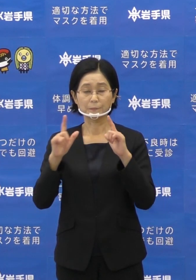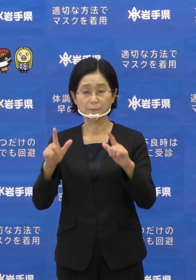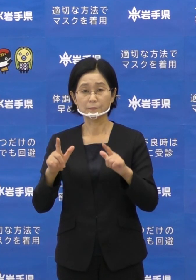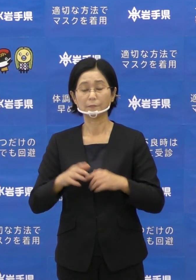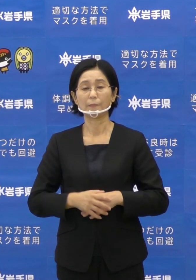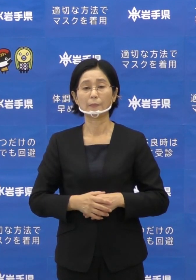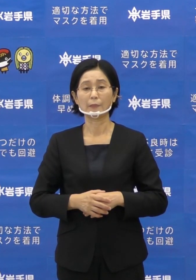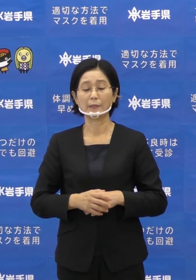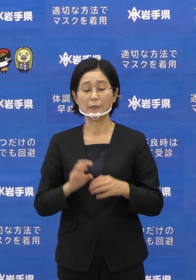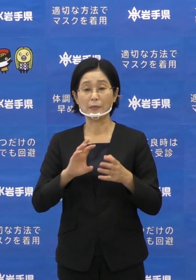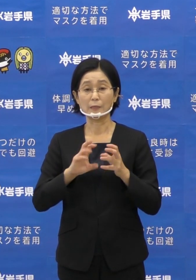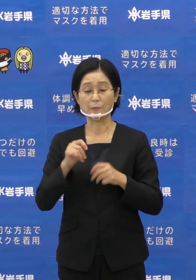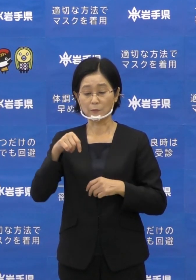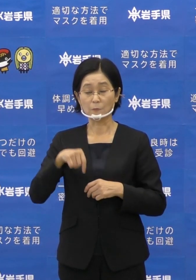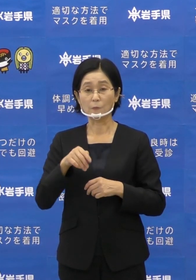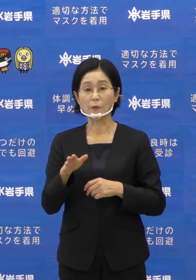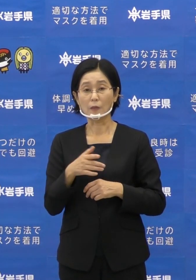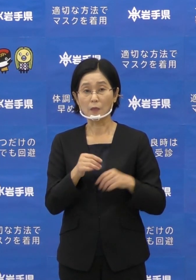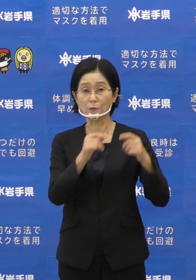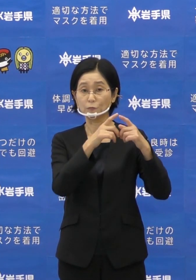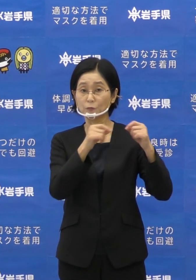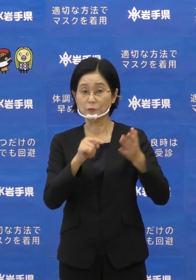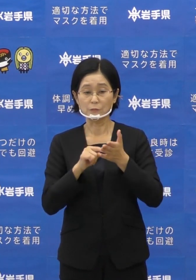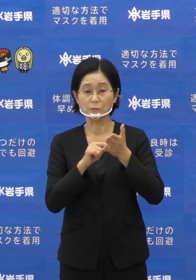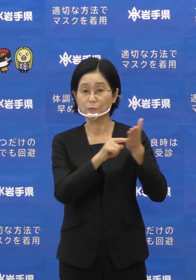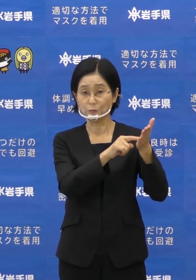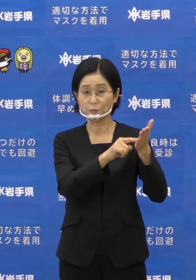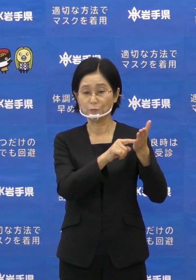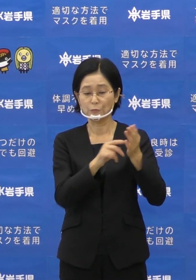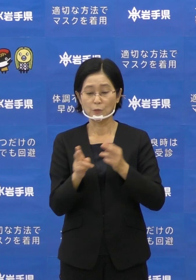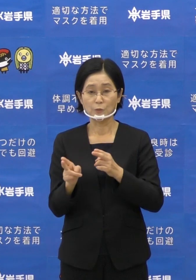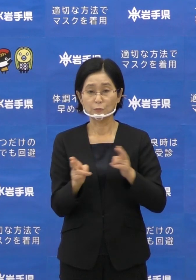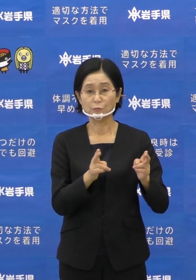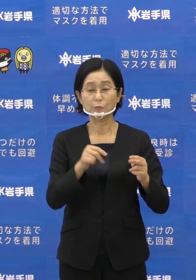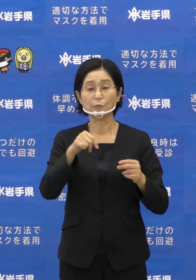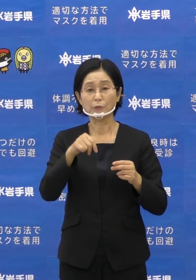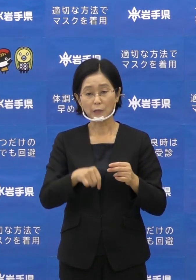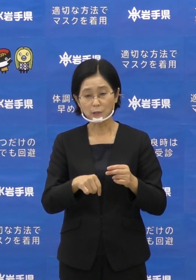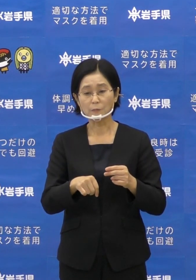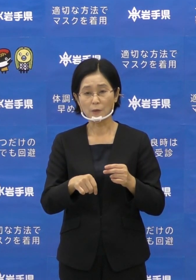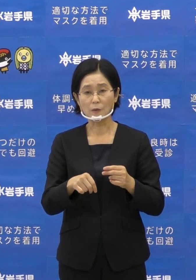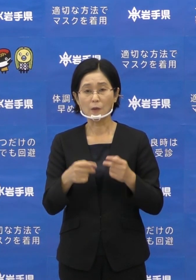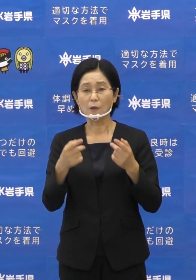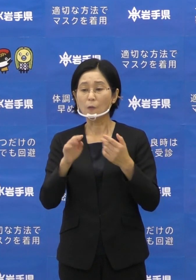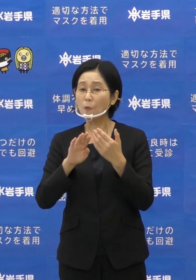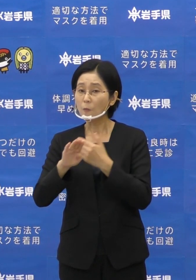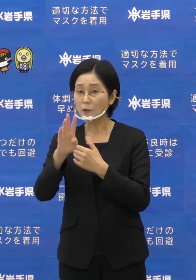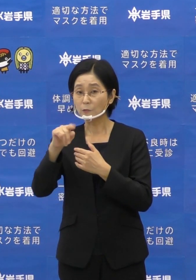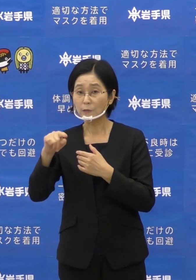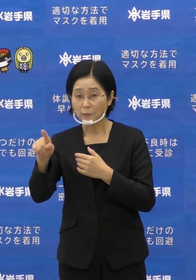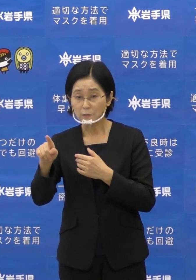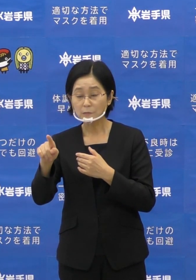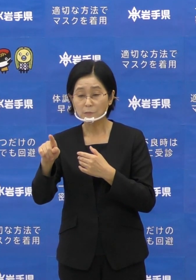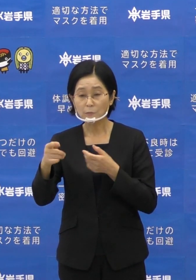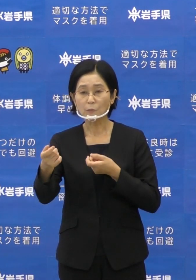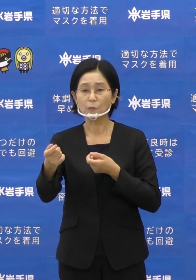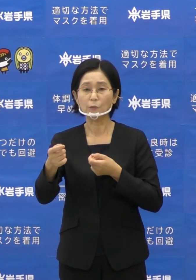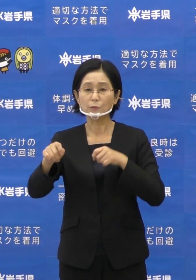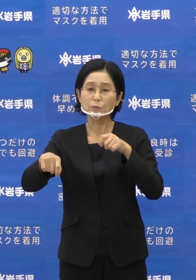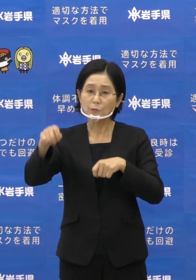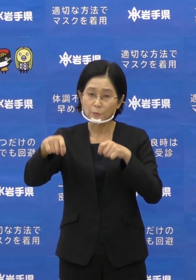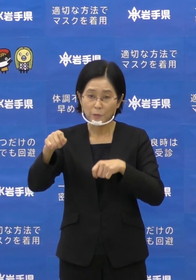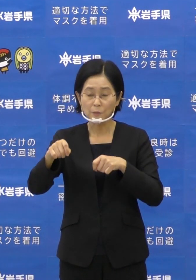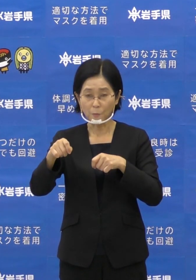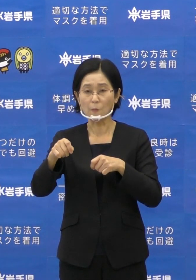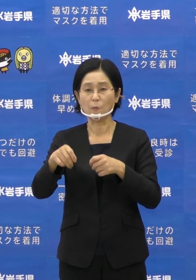岩手から国に要請する準備の中には同様な状況にある他県との調整というものも入